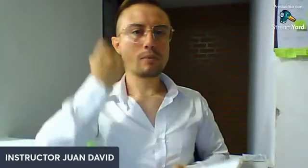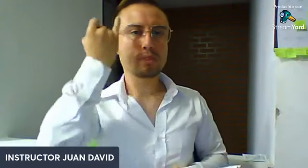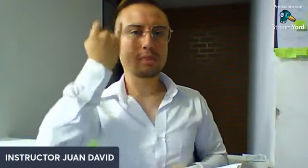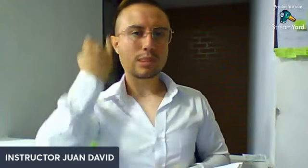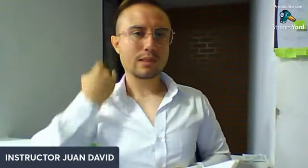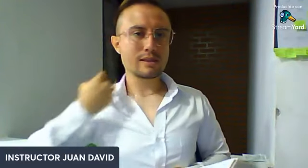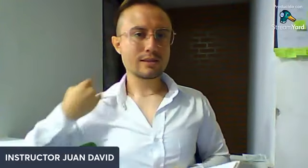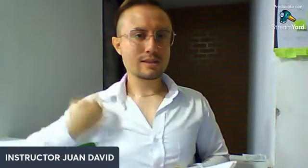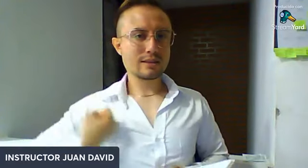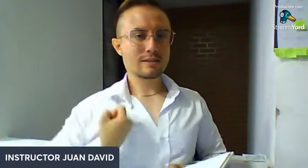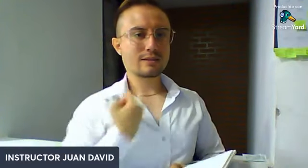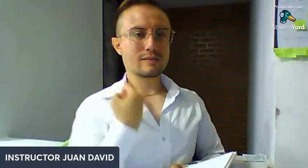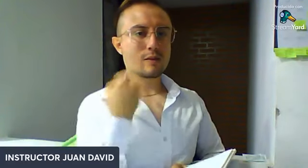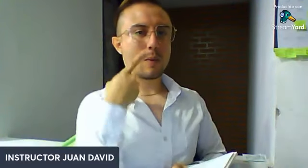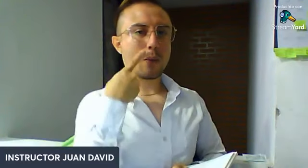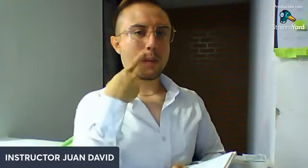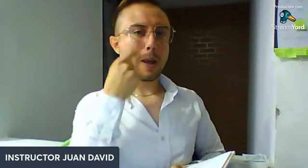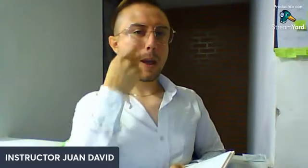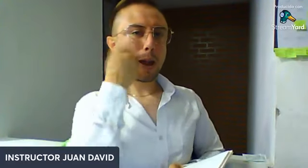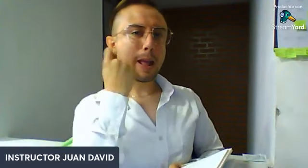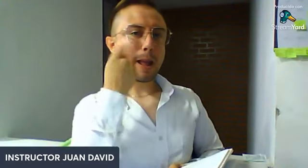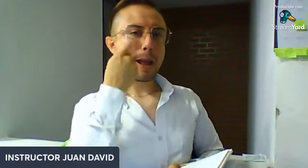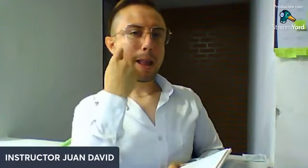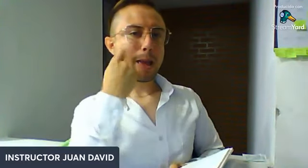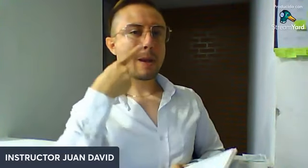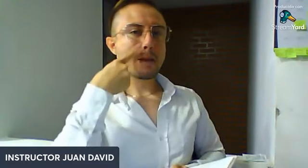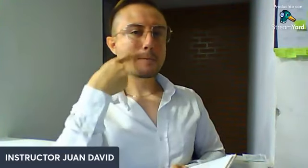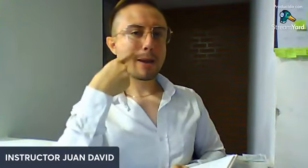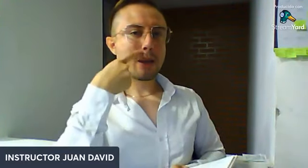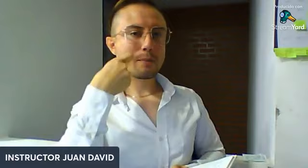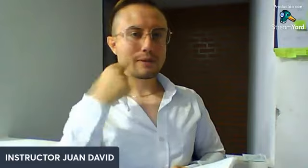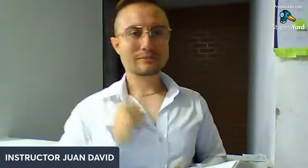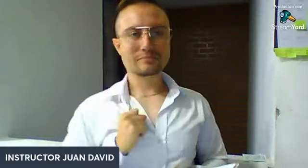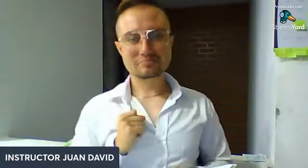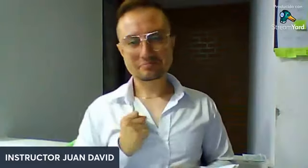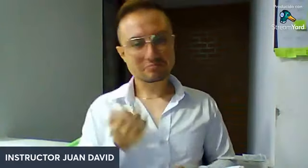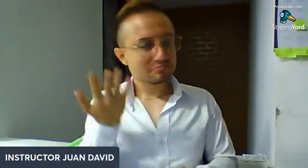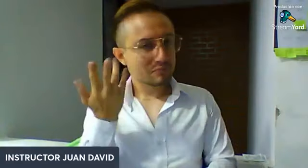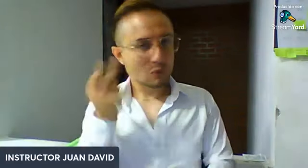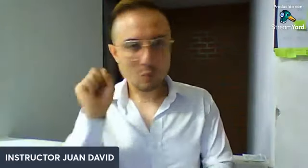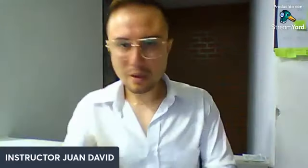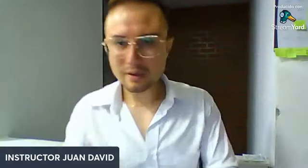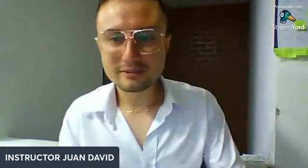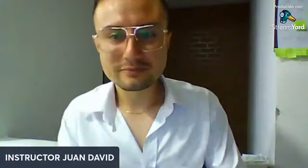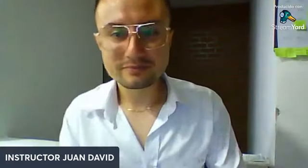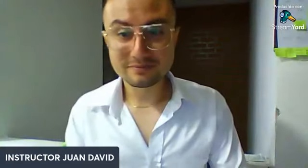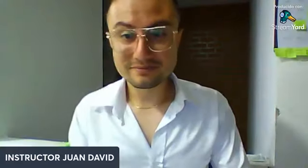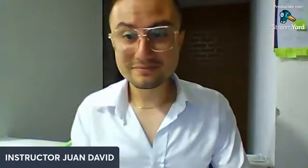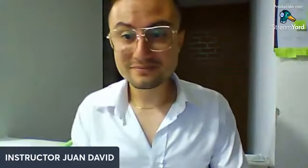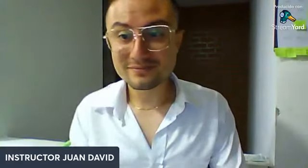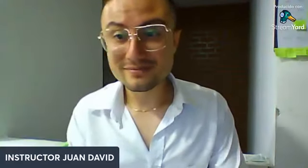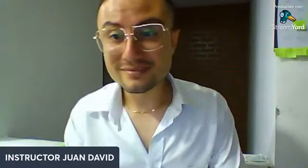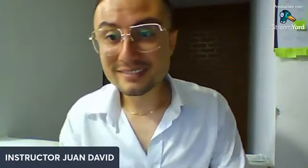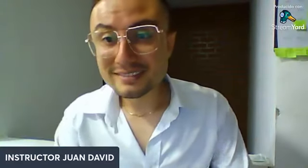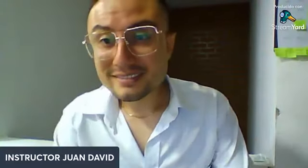un cuaderno de apuntes. O también ustedes pueden como tal delinear la forma de la persona.